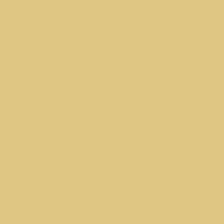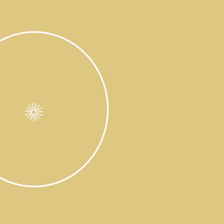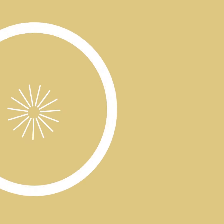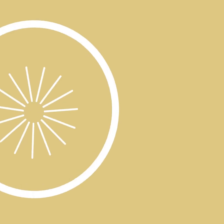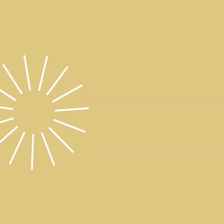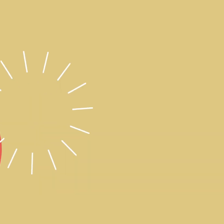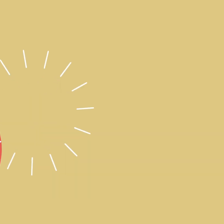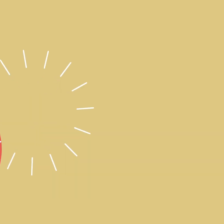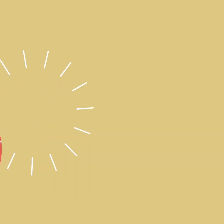Música